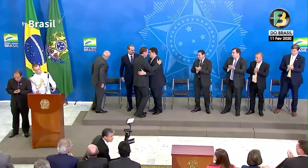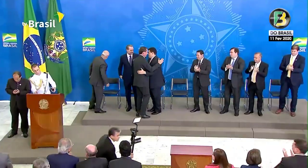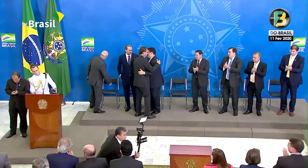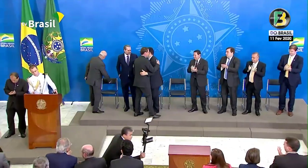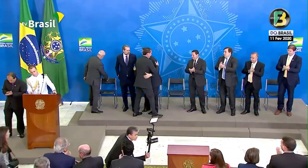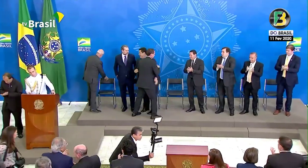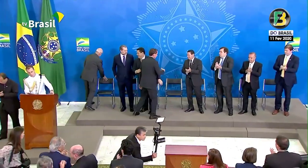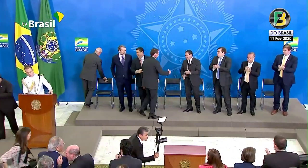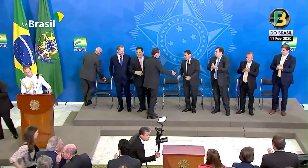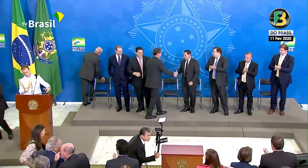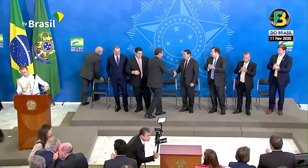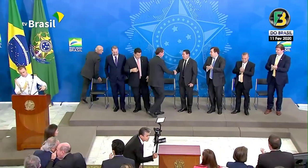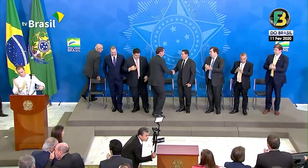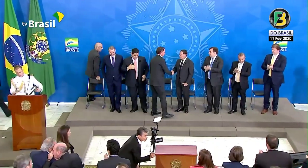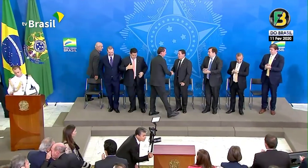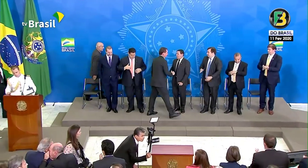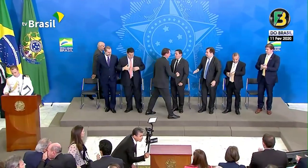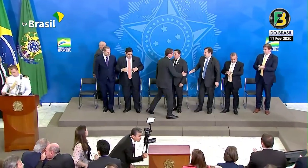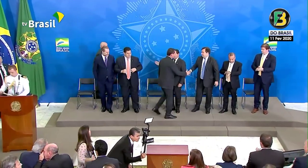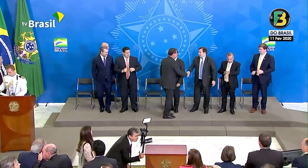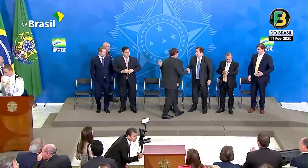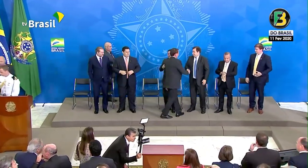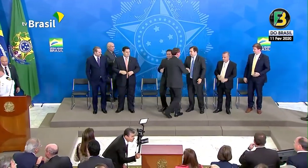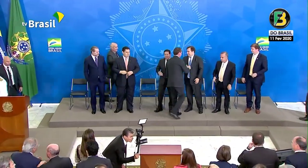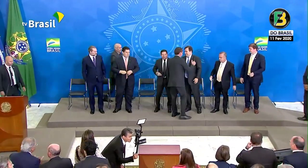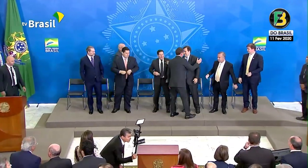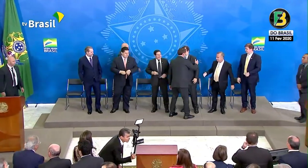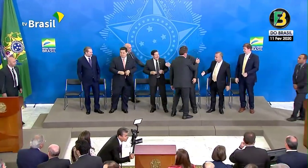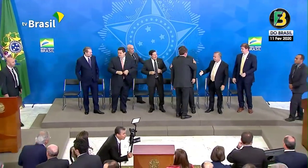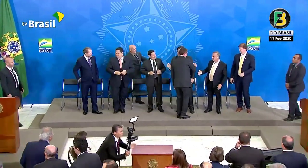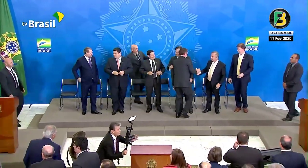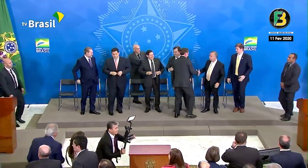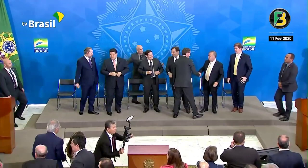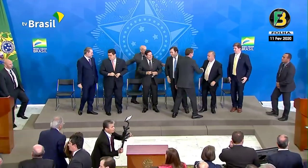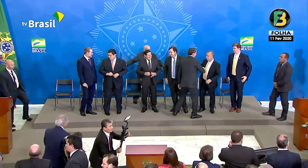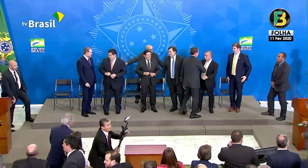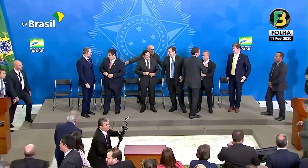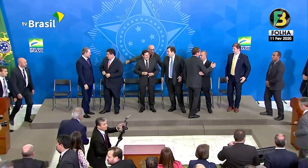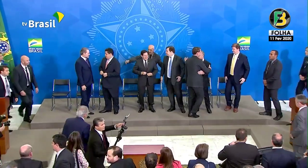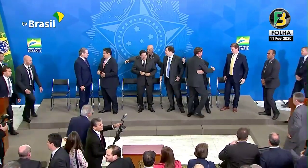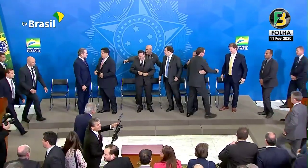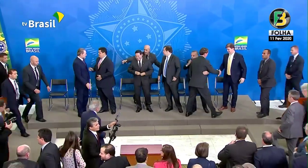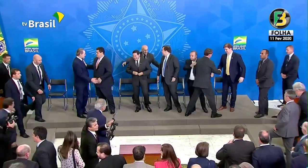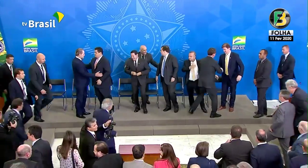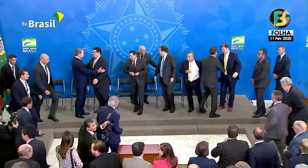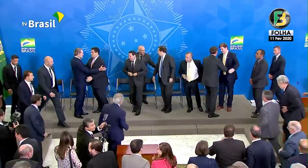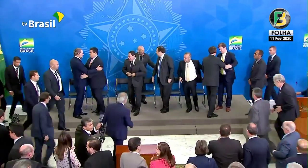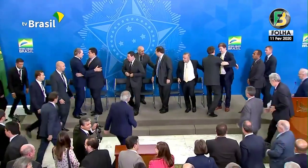Está encerrada esta cerimônia.